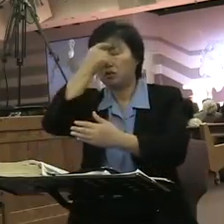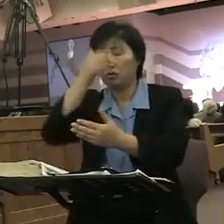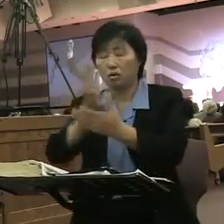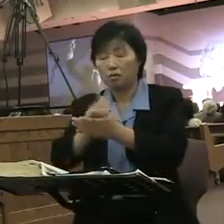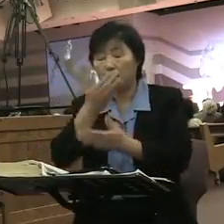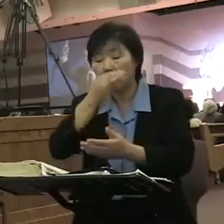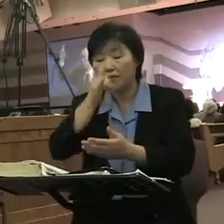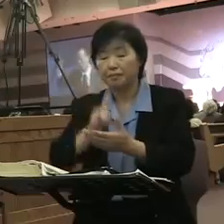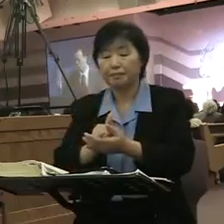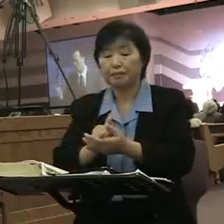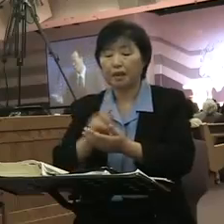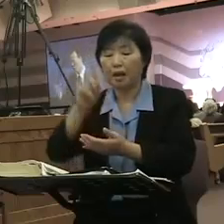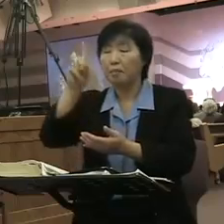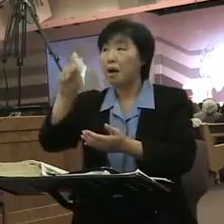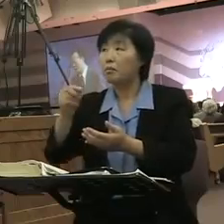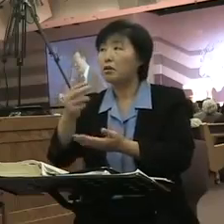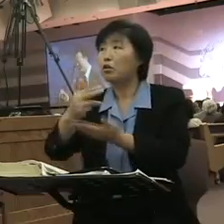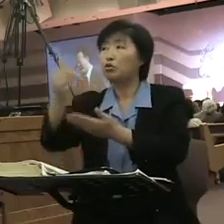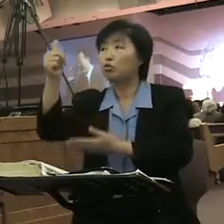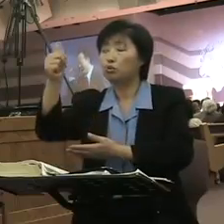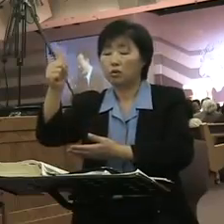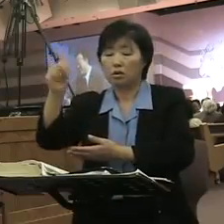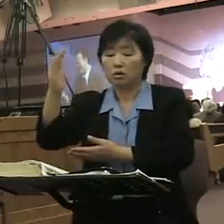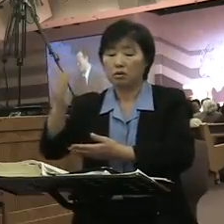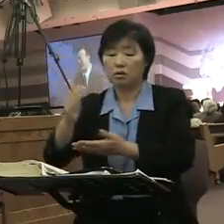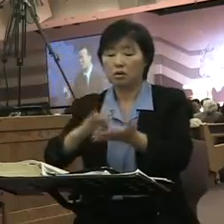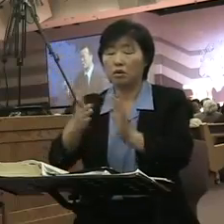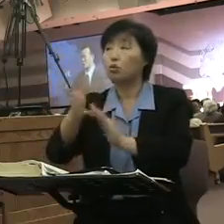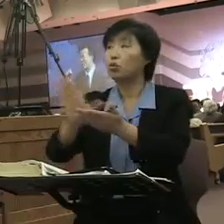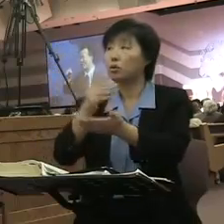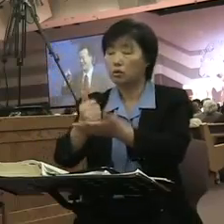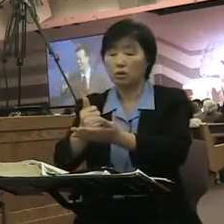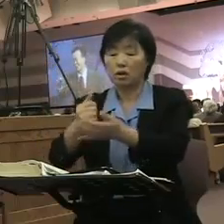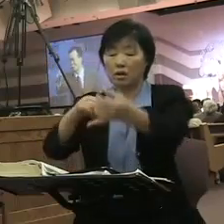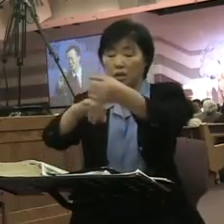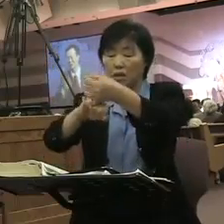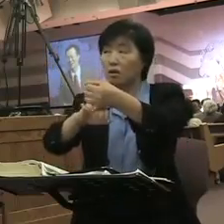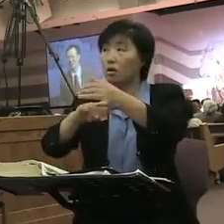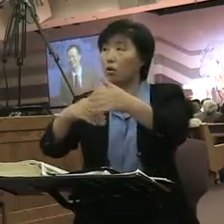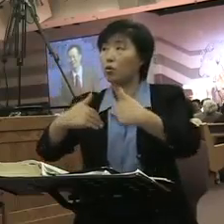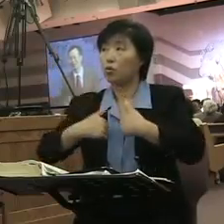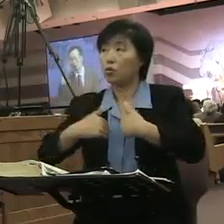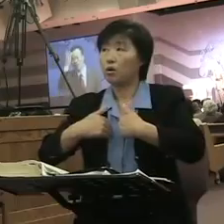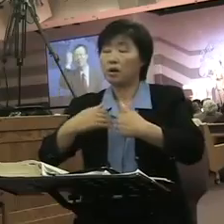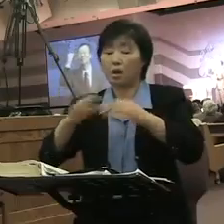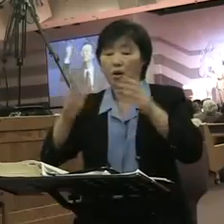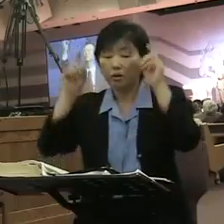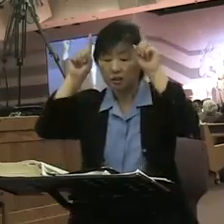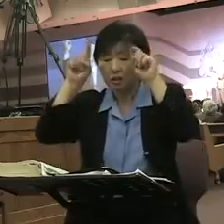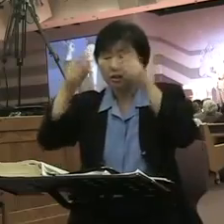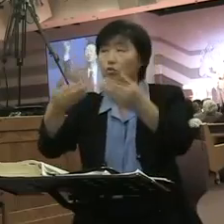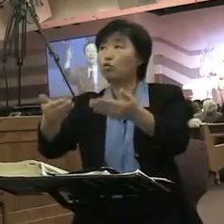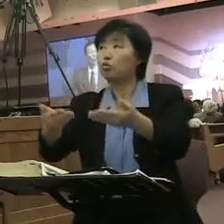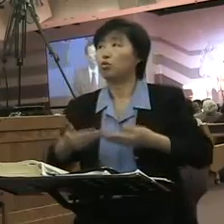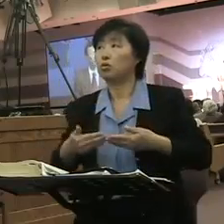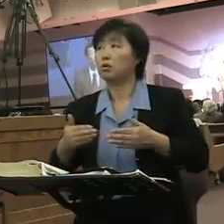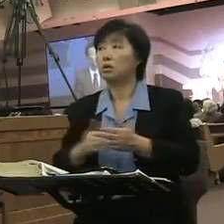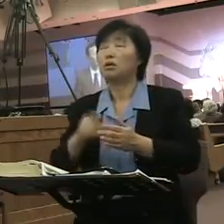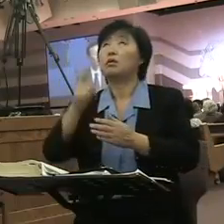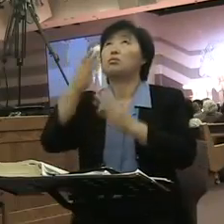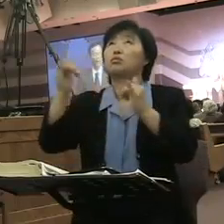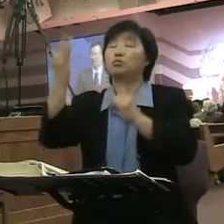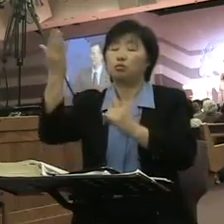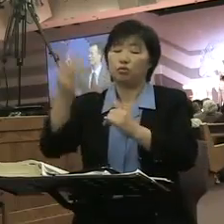만유의 주가 되시는 예수 그리스도를 우리에게 하나님께서 약속하신 어린 양으로 주셨습니다. 우리는 그분을 의지하고